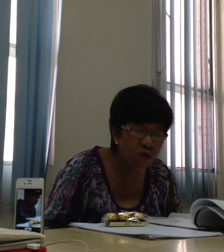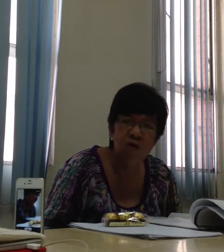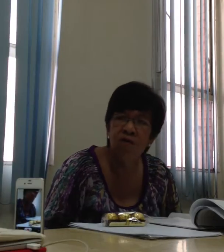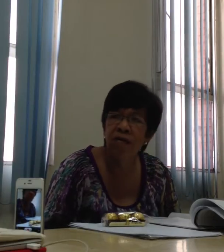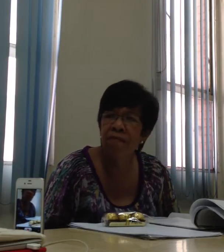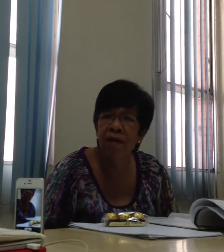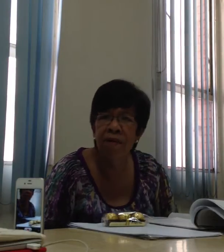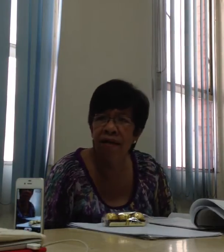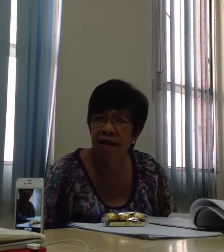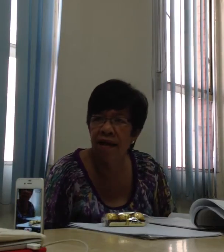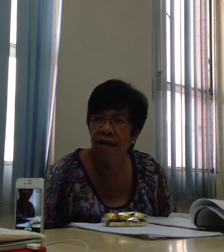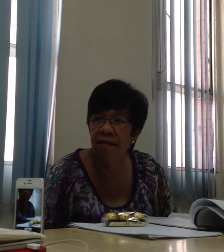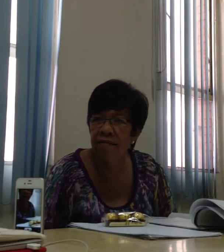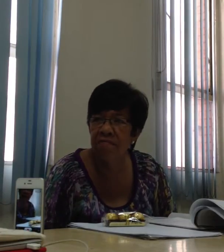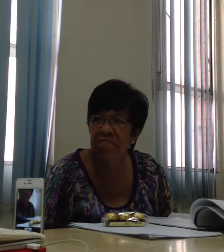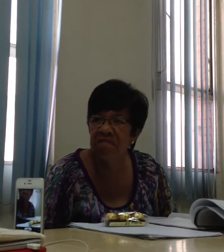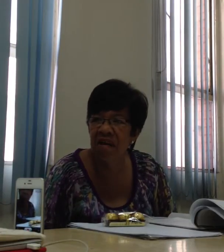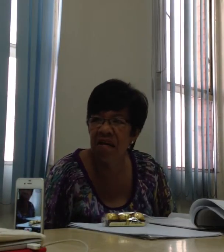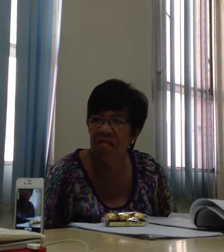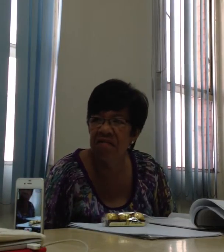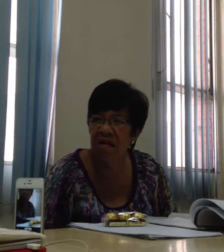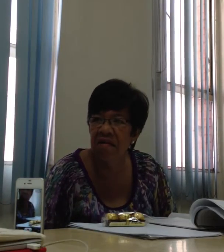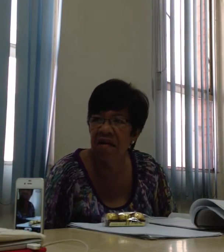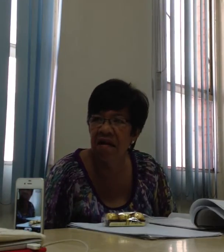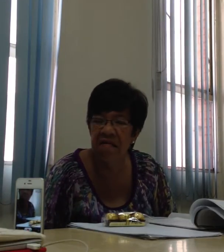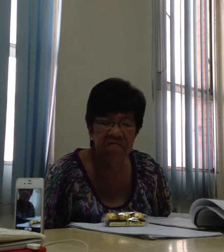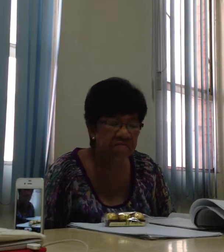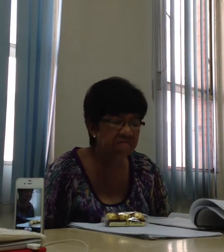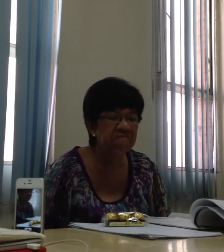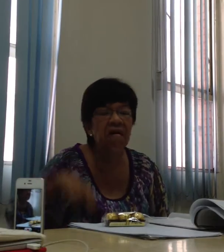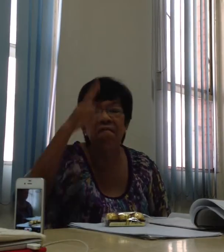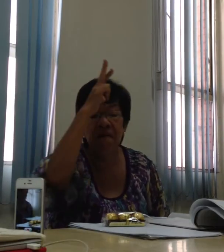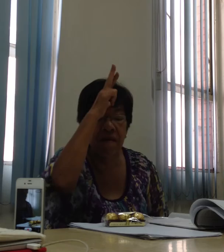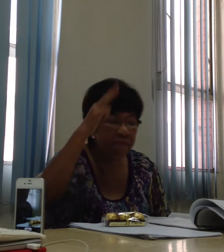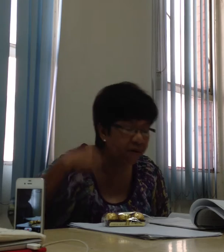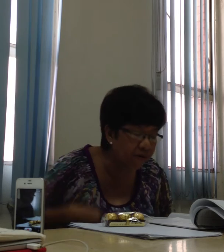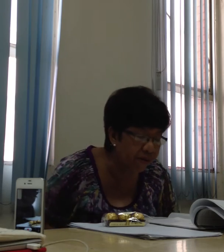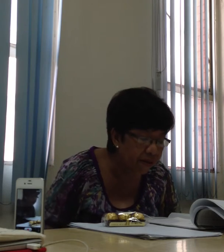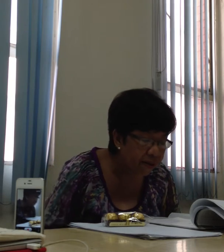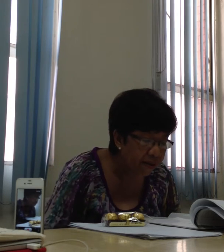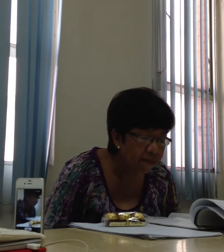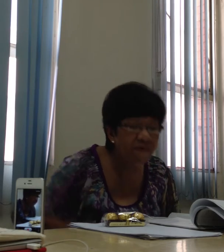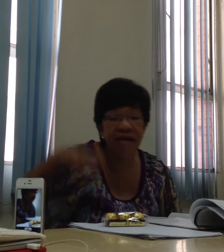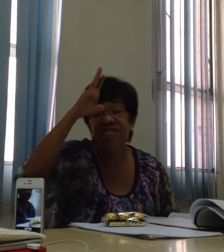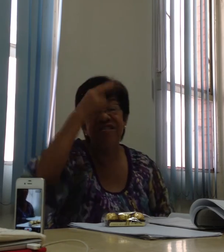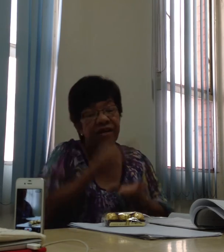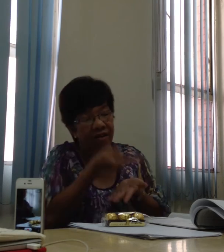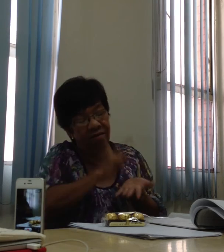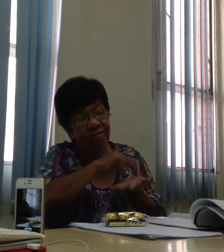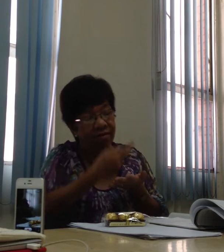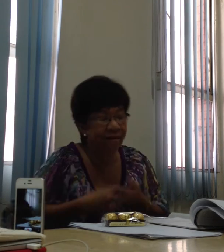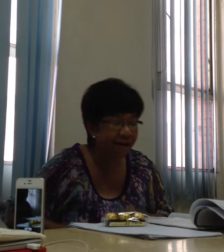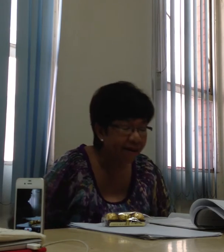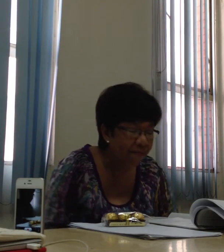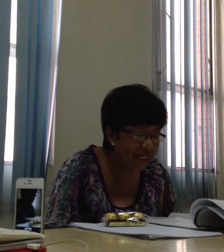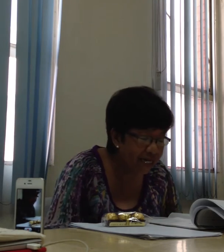Although sa mga bata, pero pala yung... Sa mga price na. Ganun lang. That's it. Fried chicken. Yun. Right. Basta isa